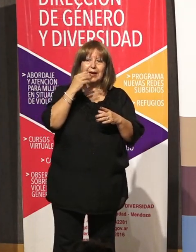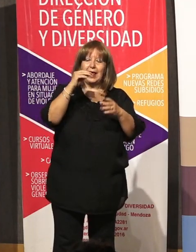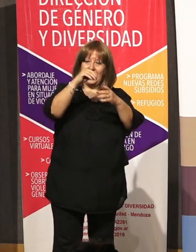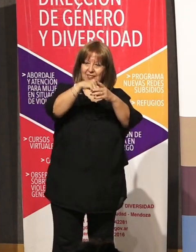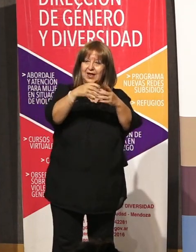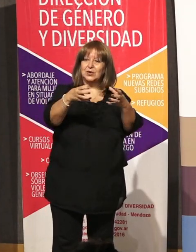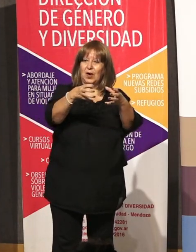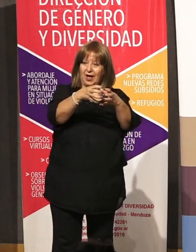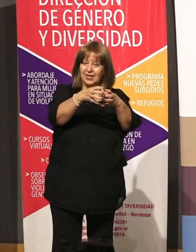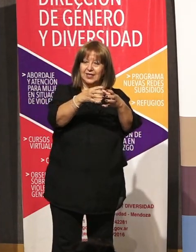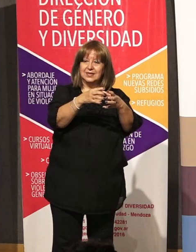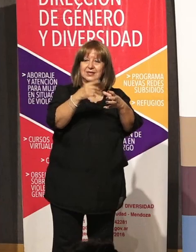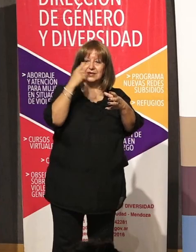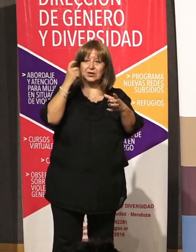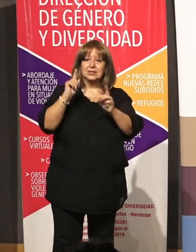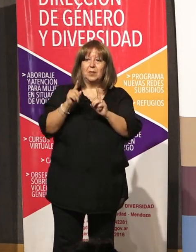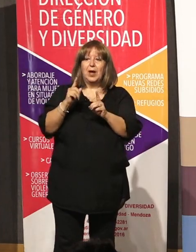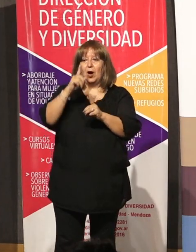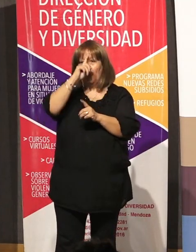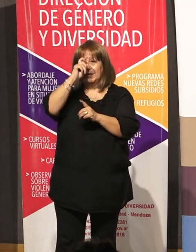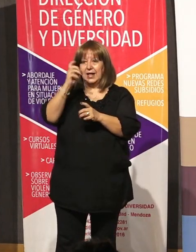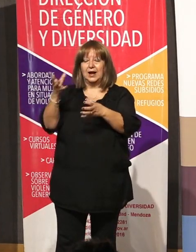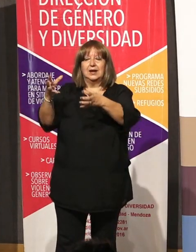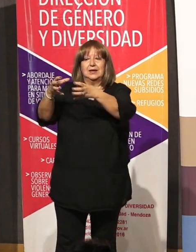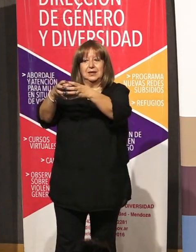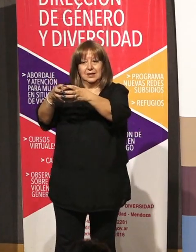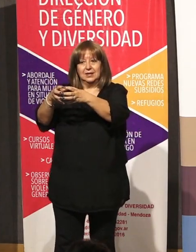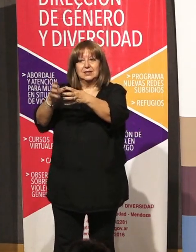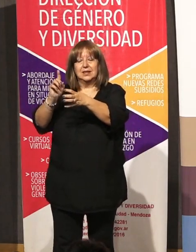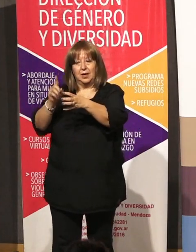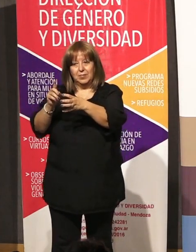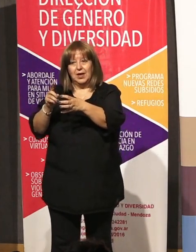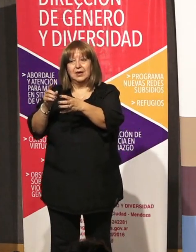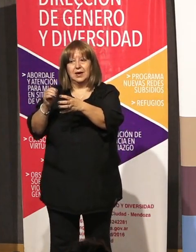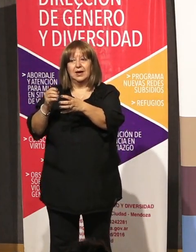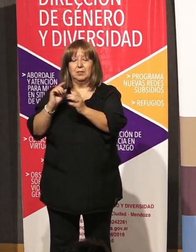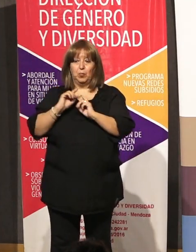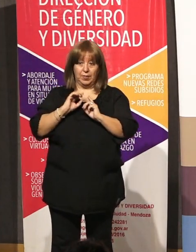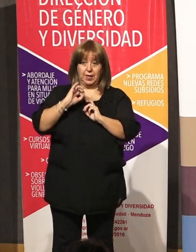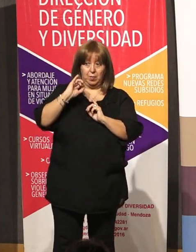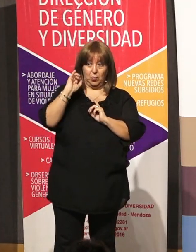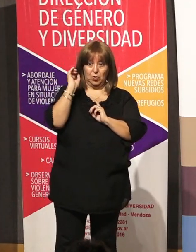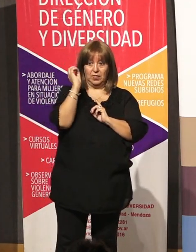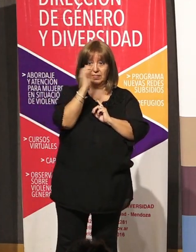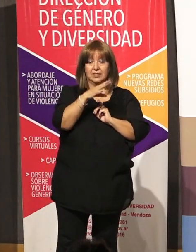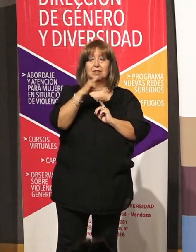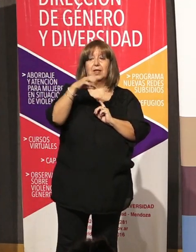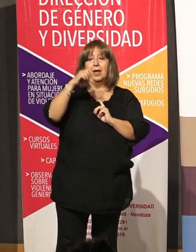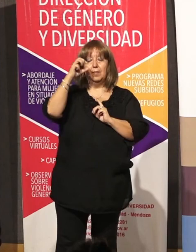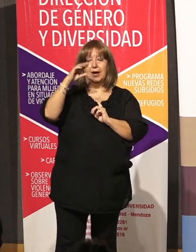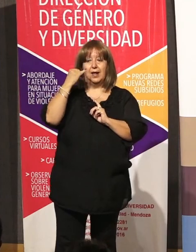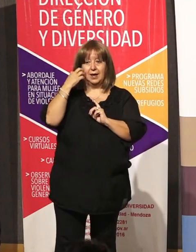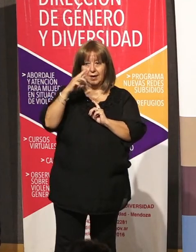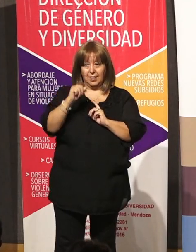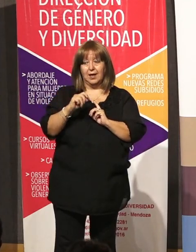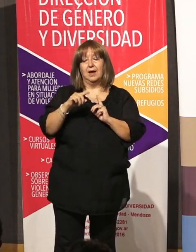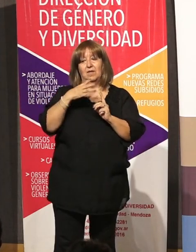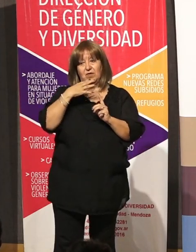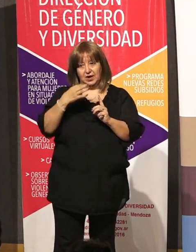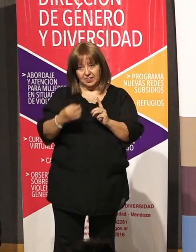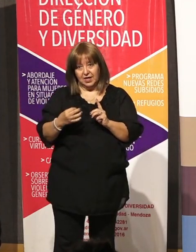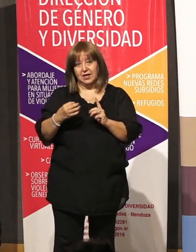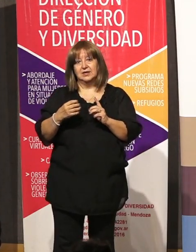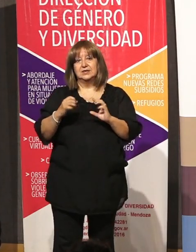también los hospitales, algunos que nombraste, nosotros hacemos derivaciones también al Pereira y todo. Es verdad que si no está en crisis, lo que has